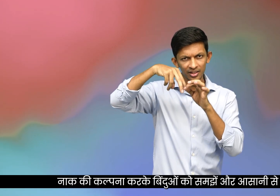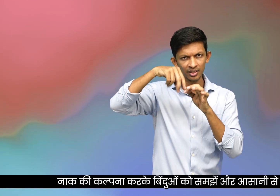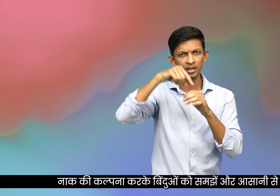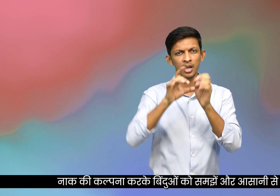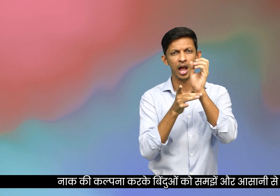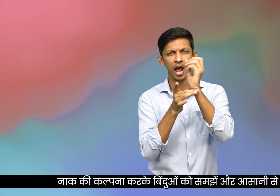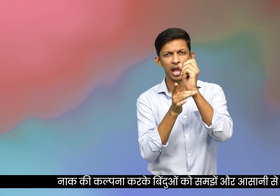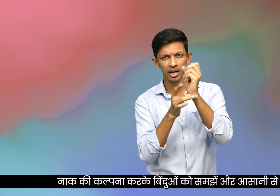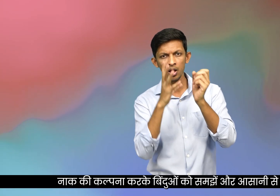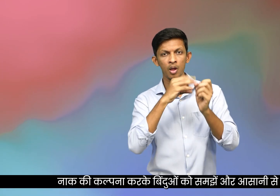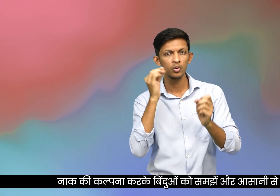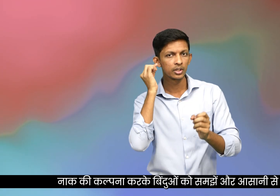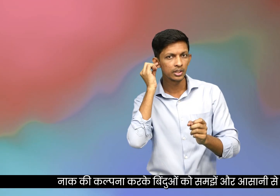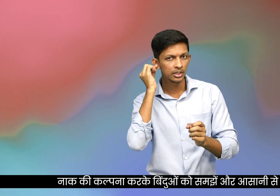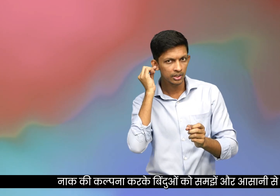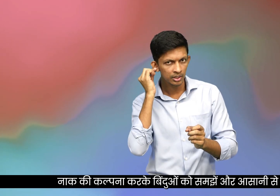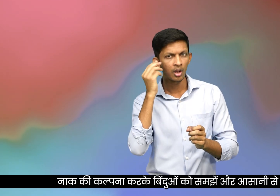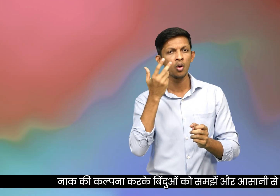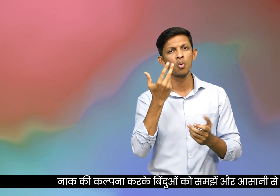याद रखें।